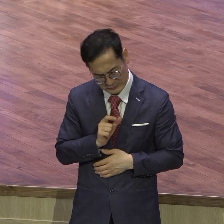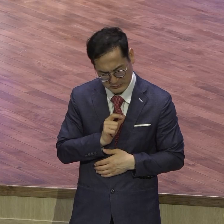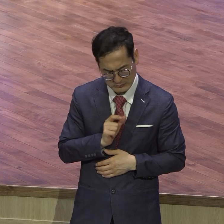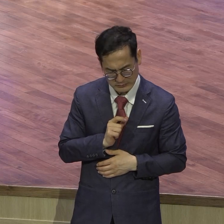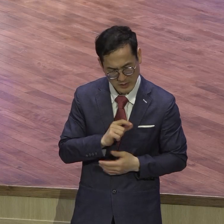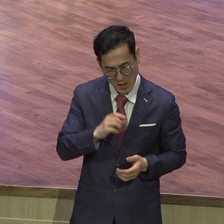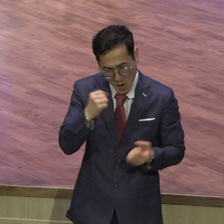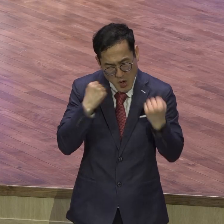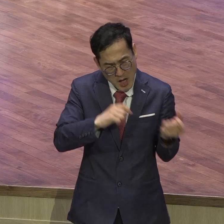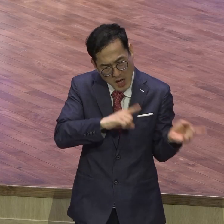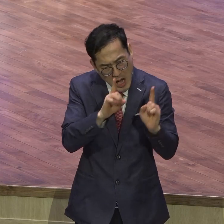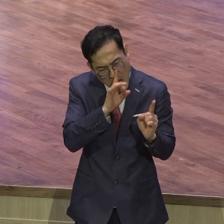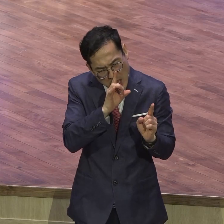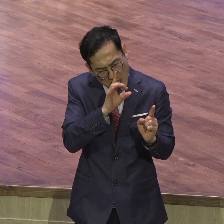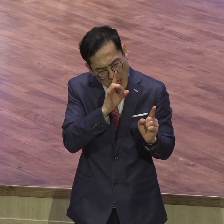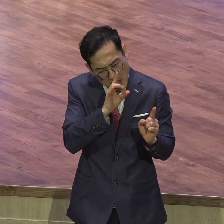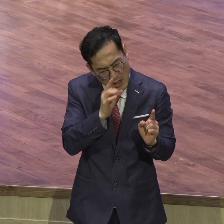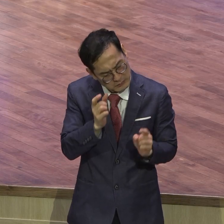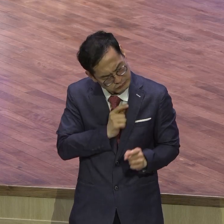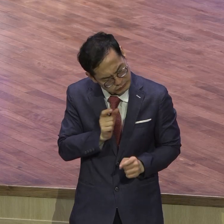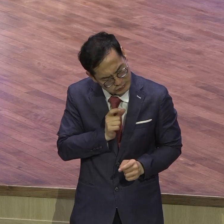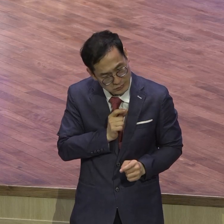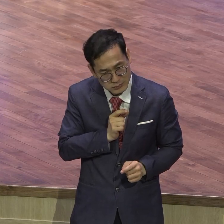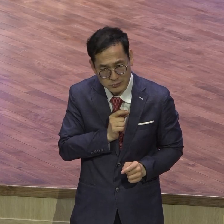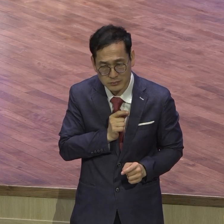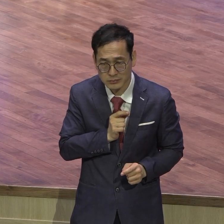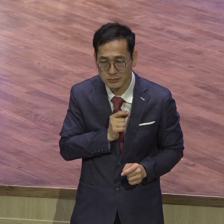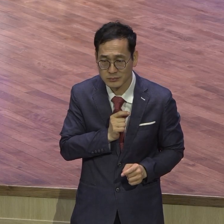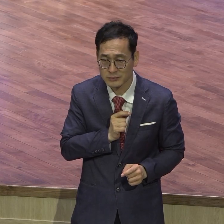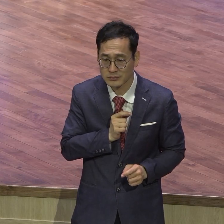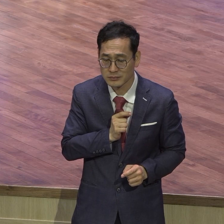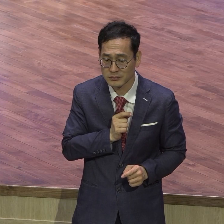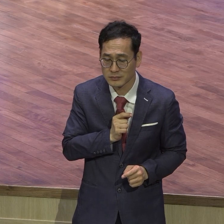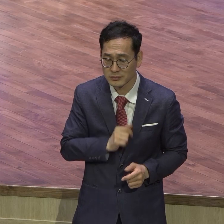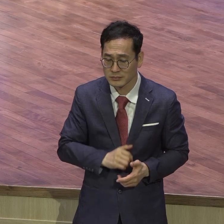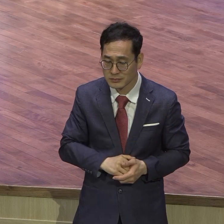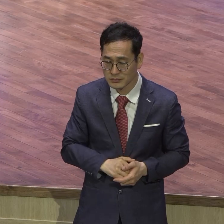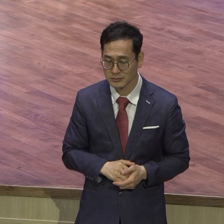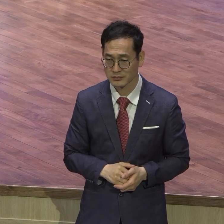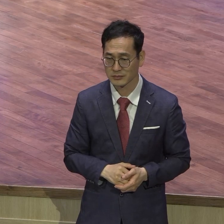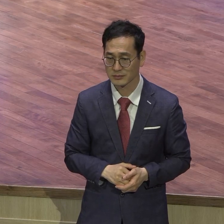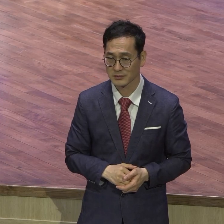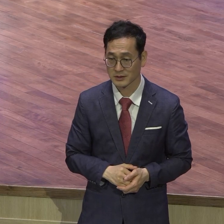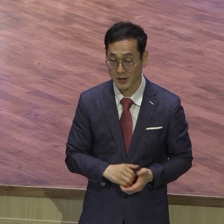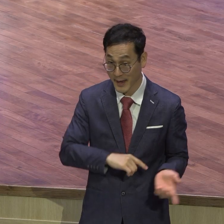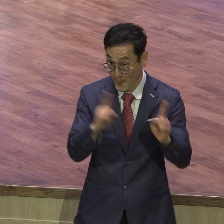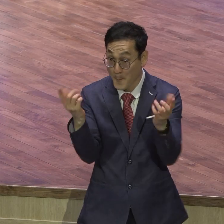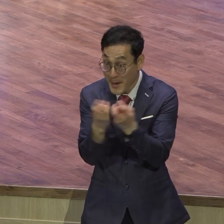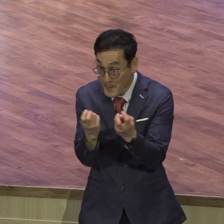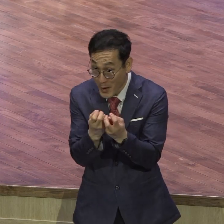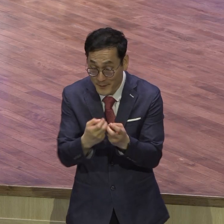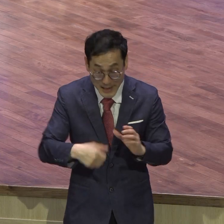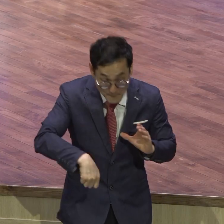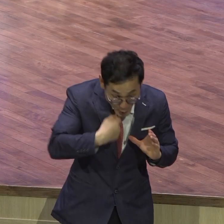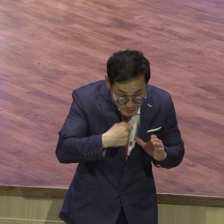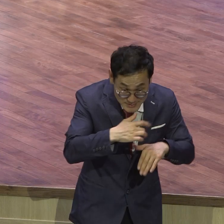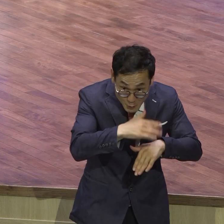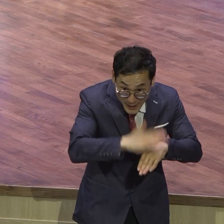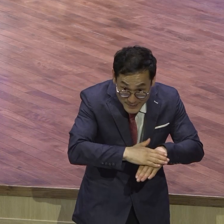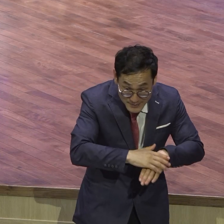되는 분들은 중요한 팁을 드릴게요 그게 뭐냐 평소 때 먹고 있는 반대로 먹으면 돼요 반대로